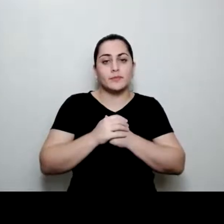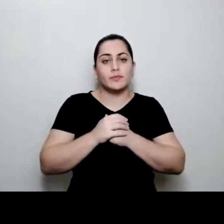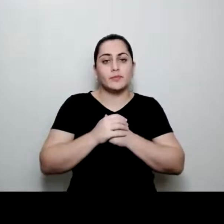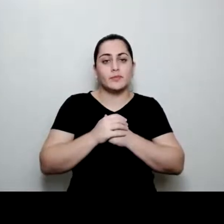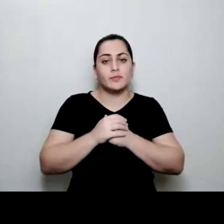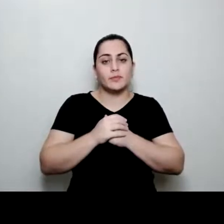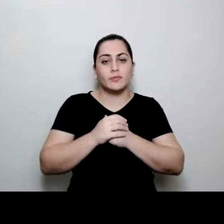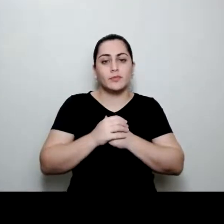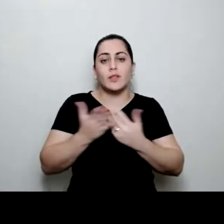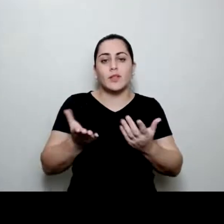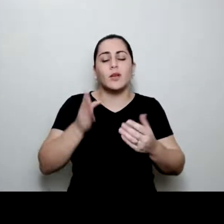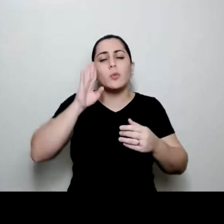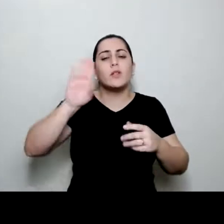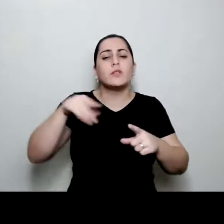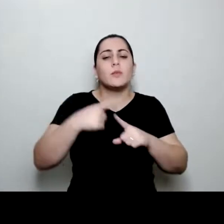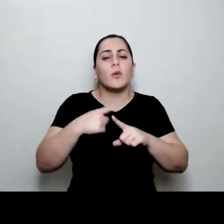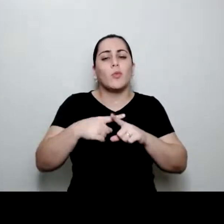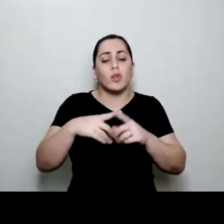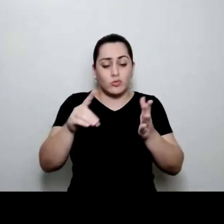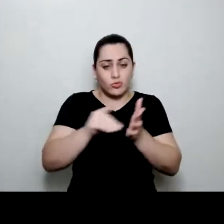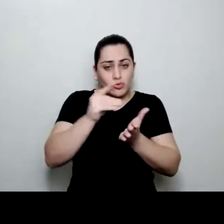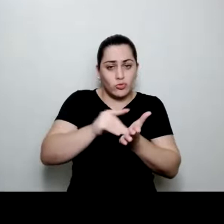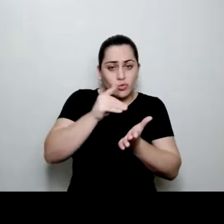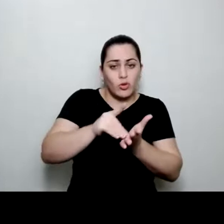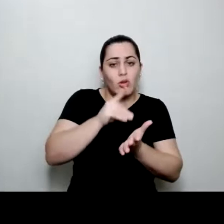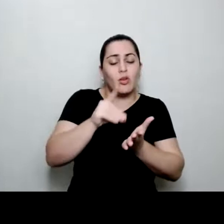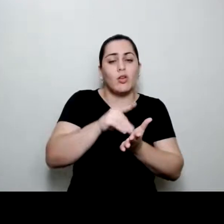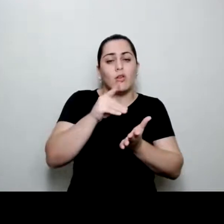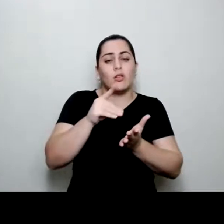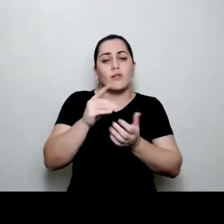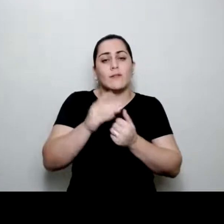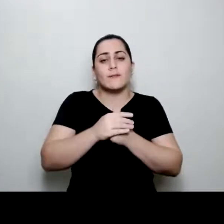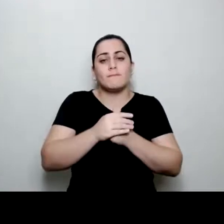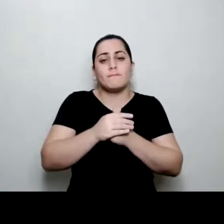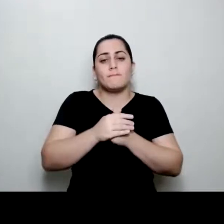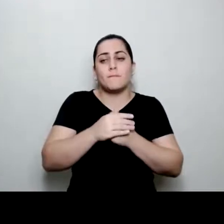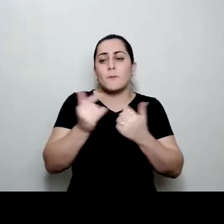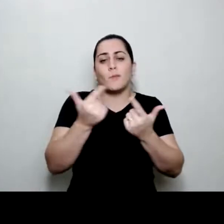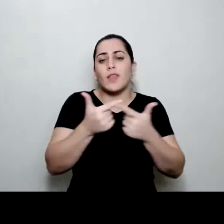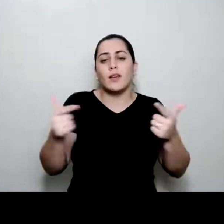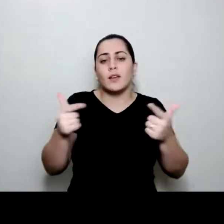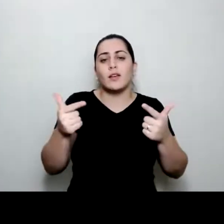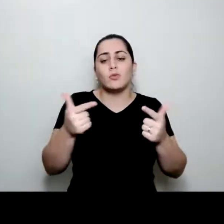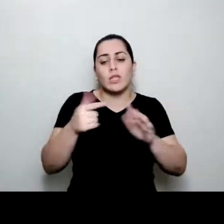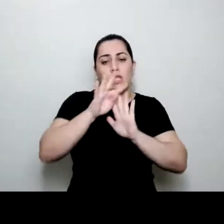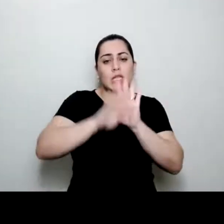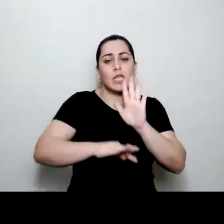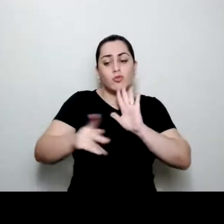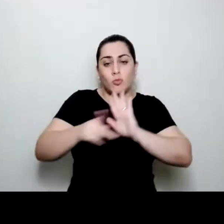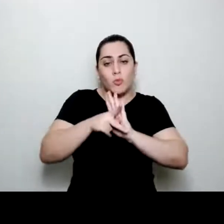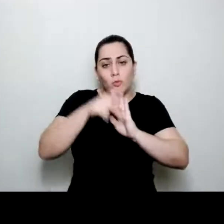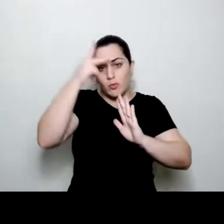que, principalmente porque esses dicionários não estavam baseados em textos